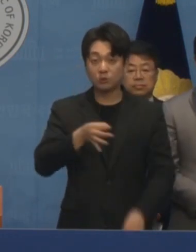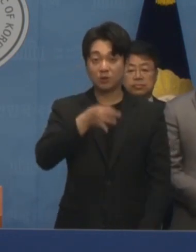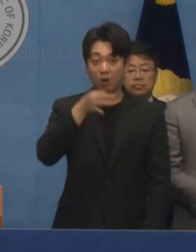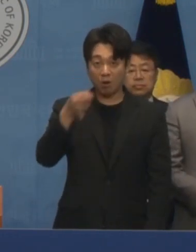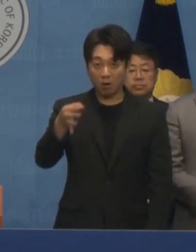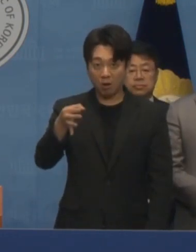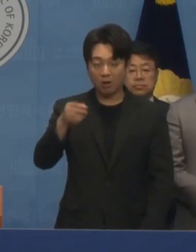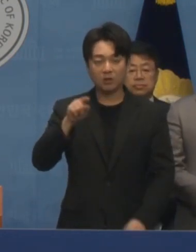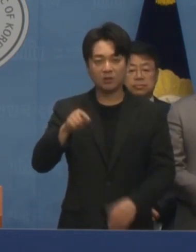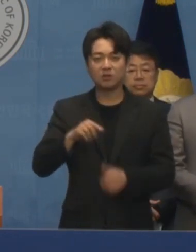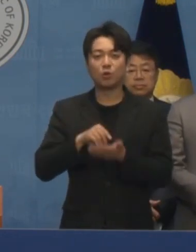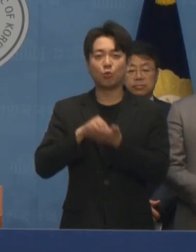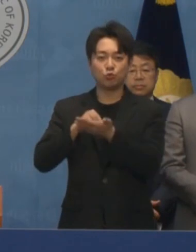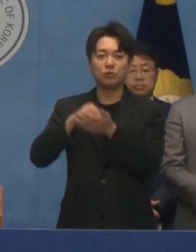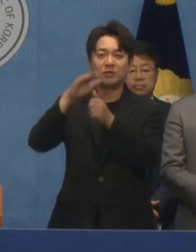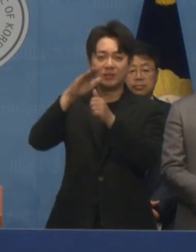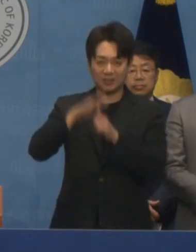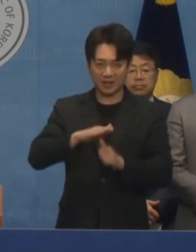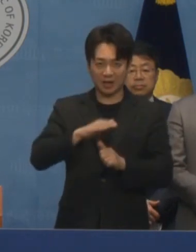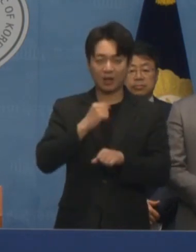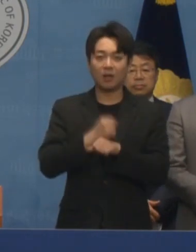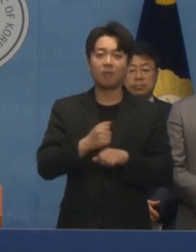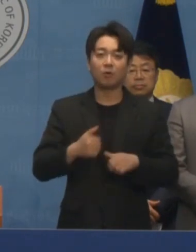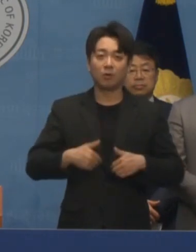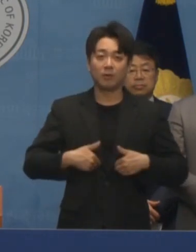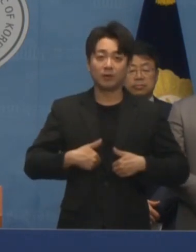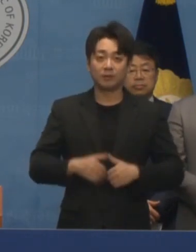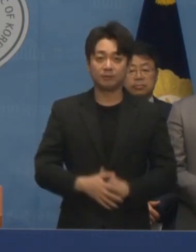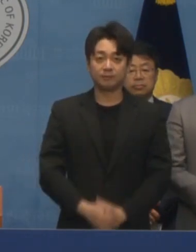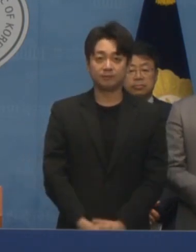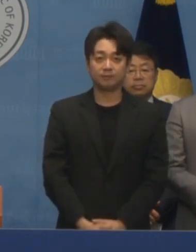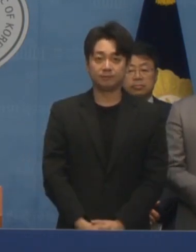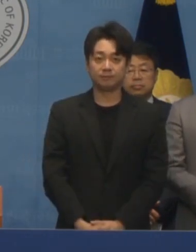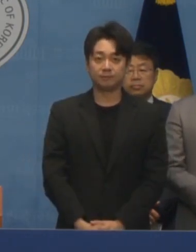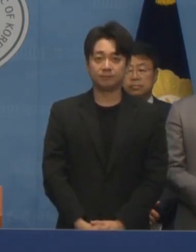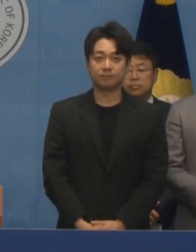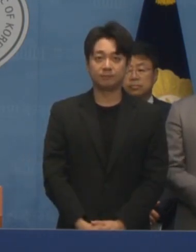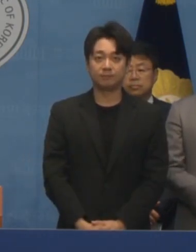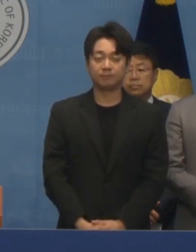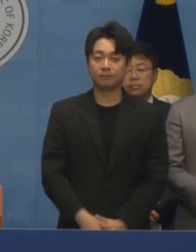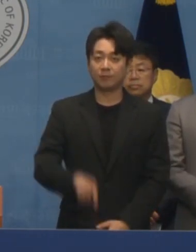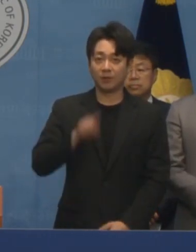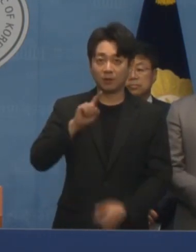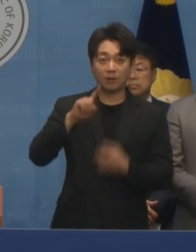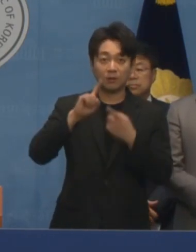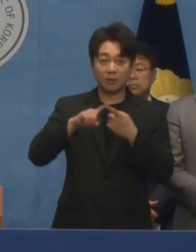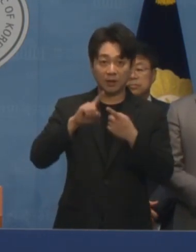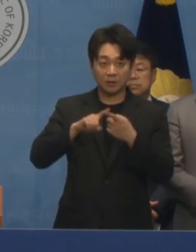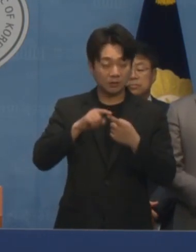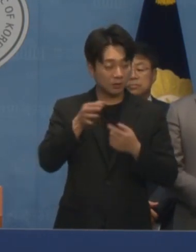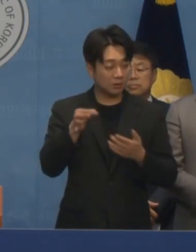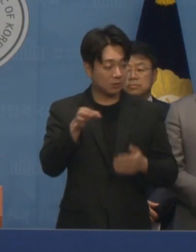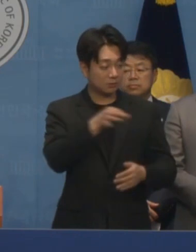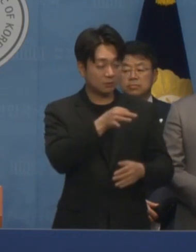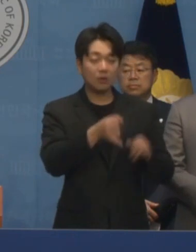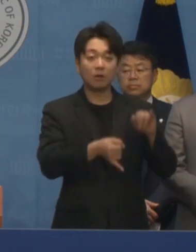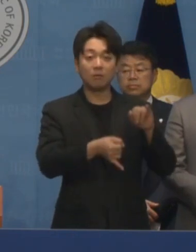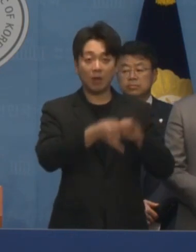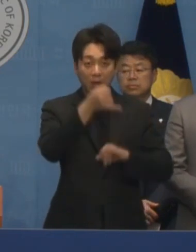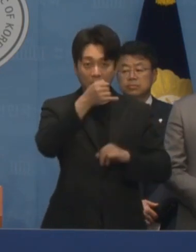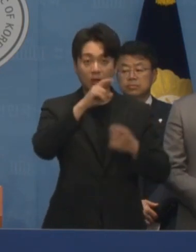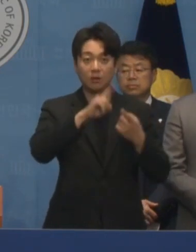합니다. 몽베르 CC 매각 대금을 체불임금 변제에 사용하지 않아 지난 1월 국회